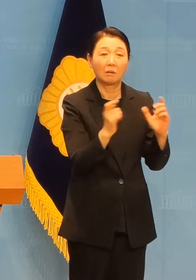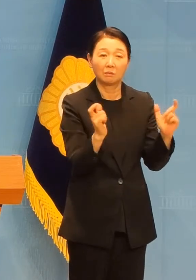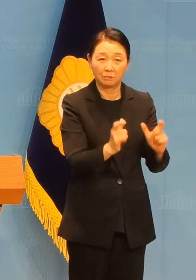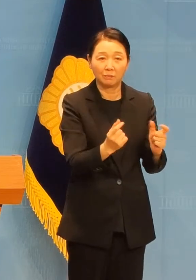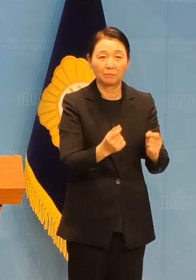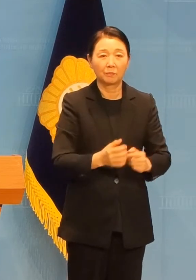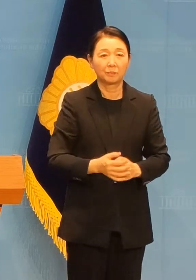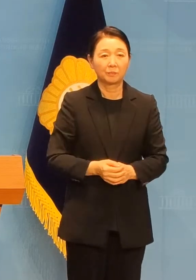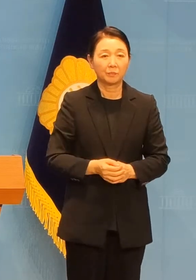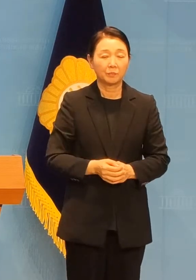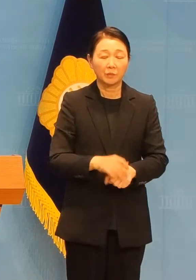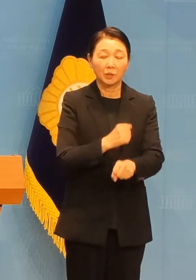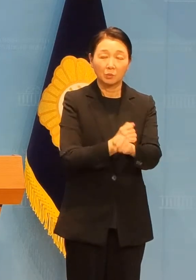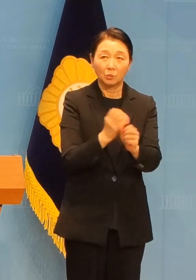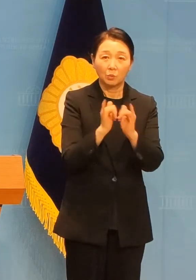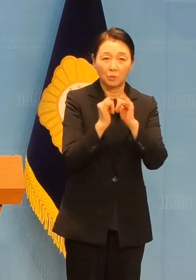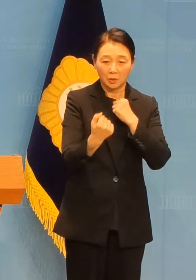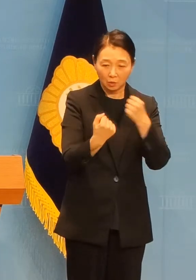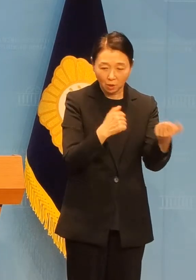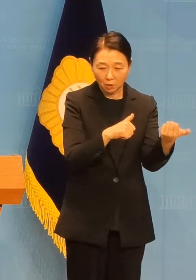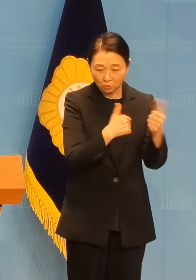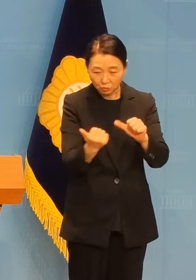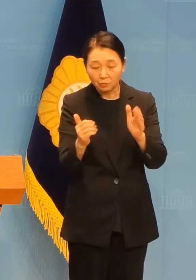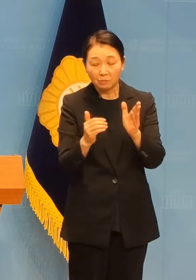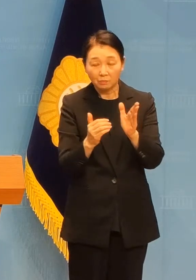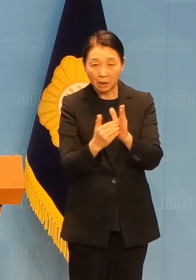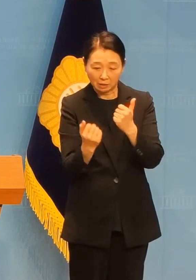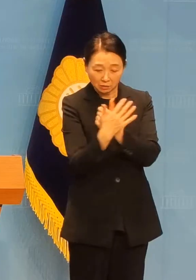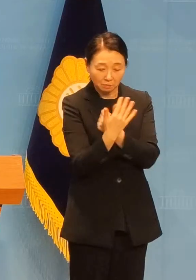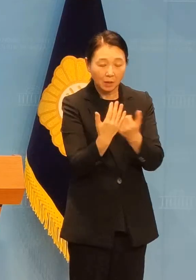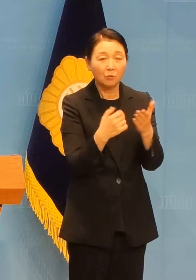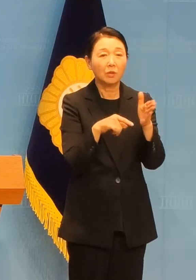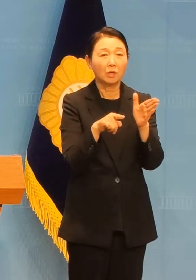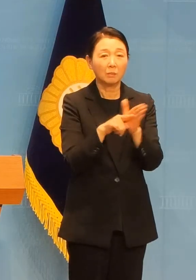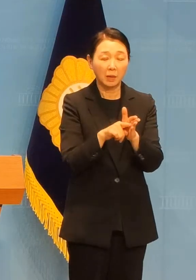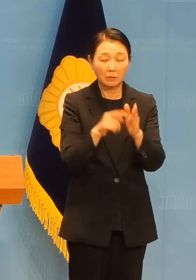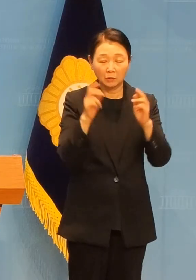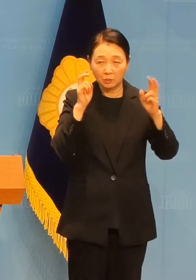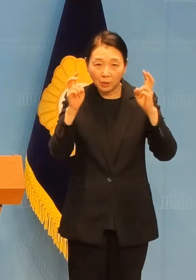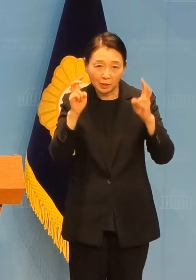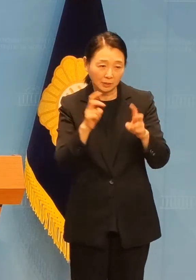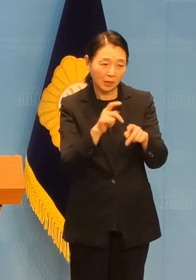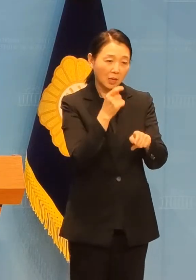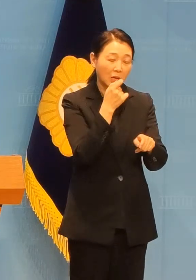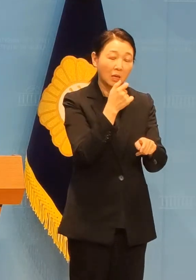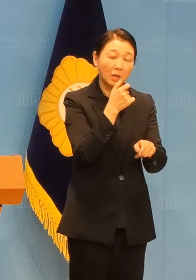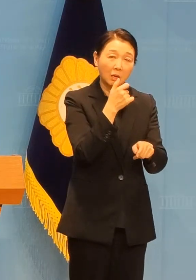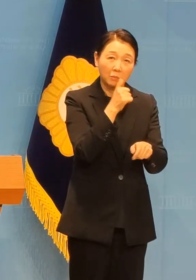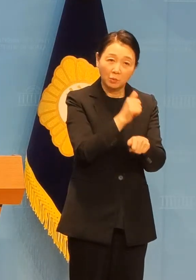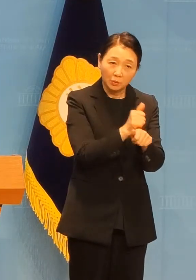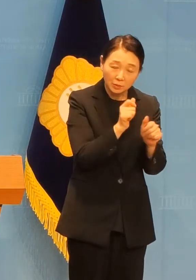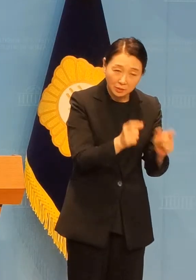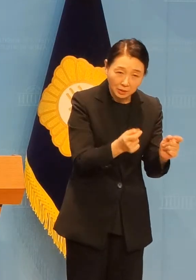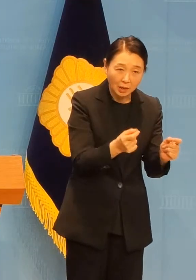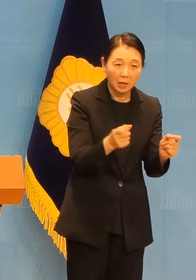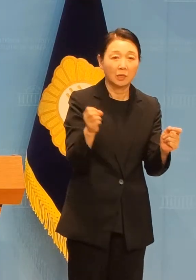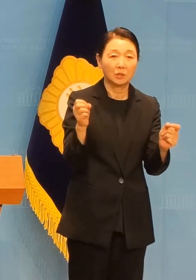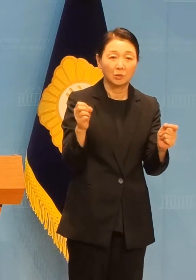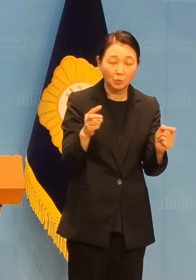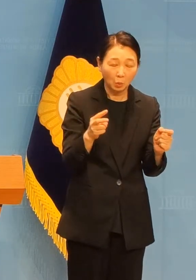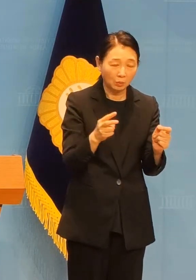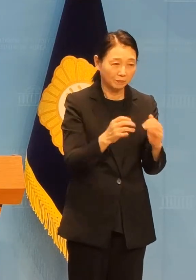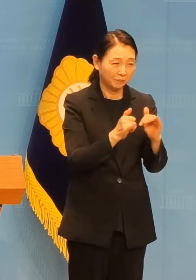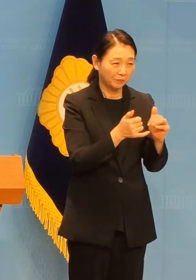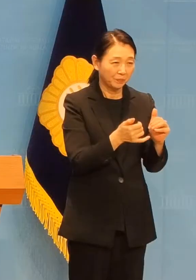확인됐습니다. 노동자의 과로사를 은폐하기 위한 기업과 로펌, 정관 인맥이 일부 공직자까지 가담한